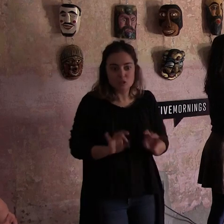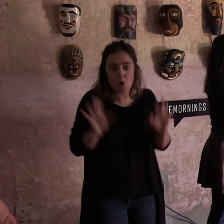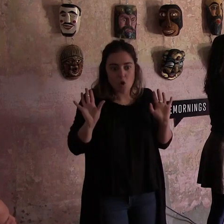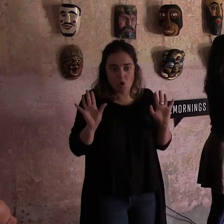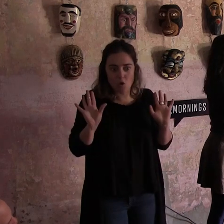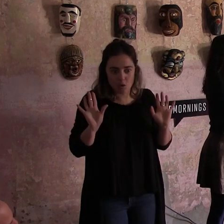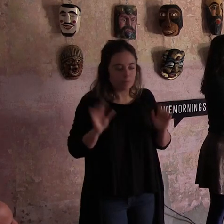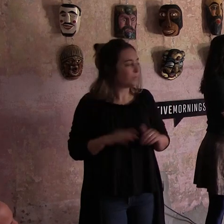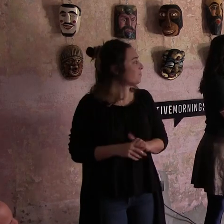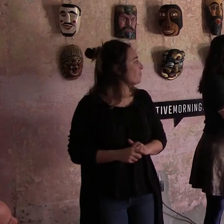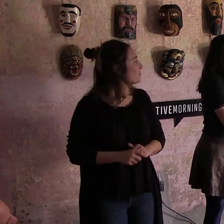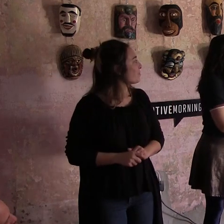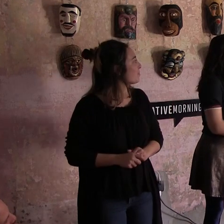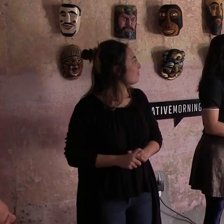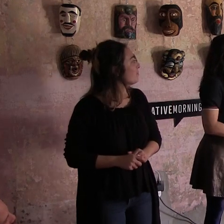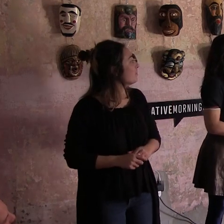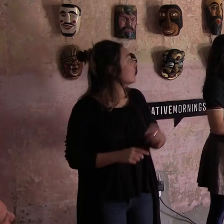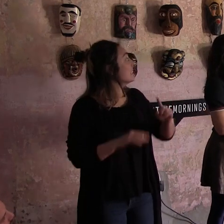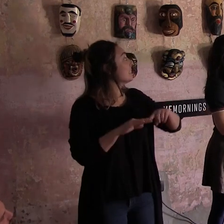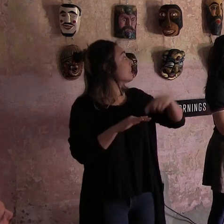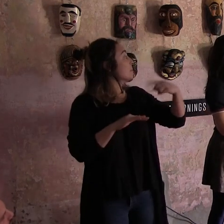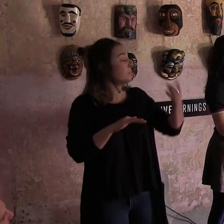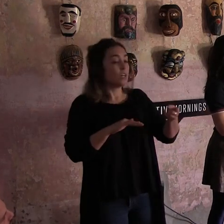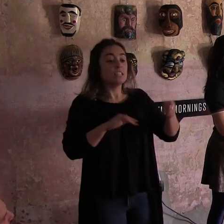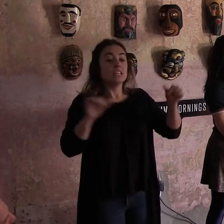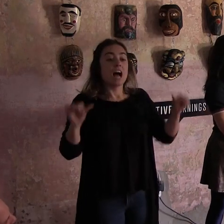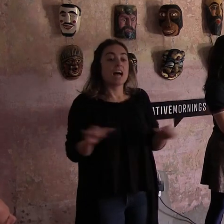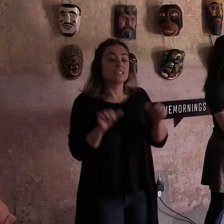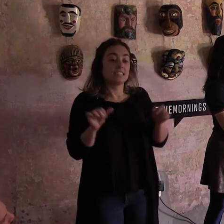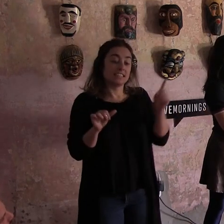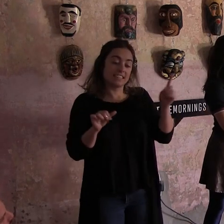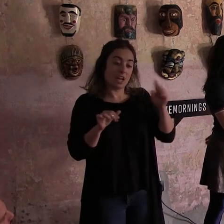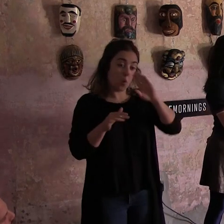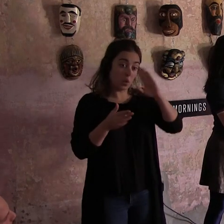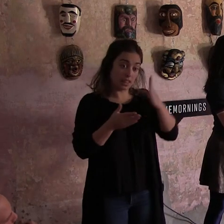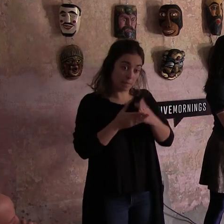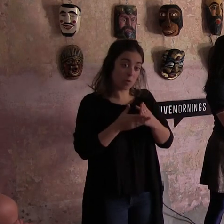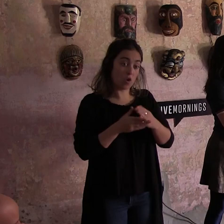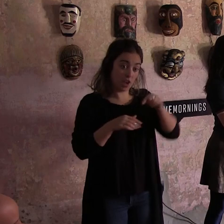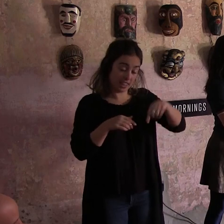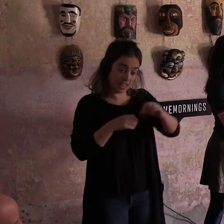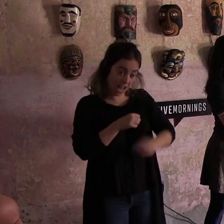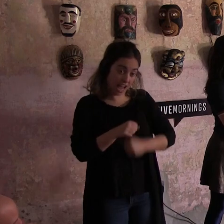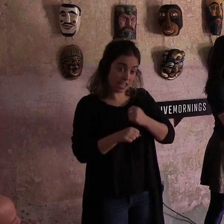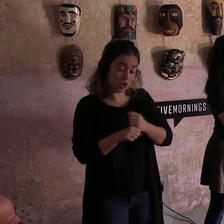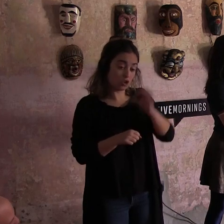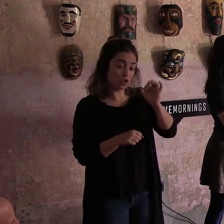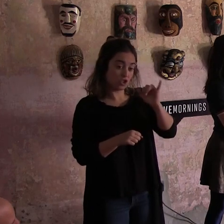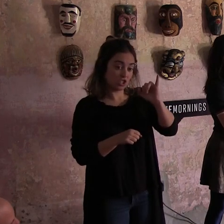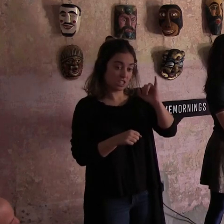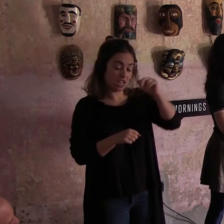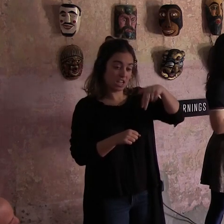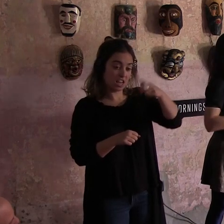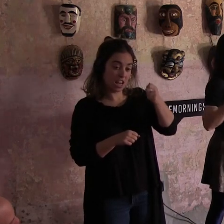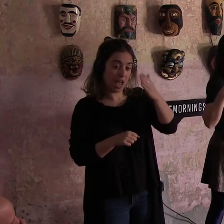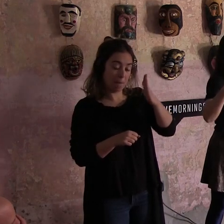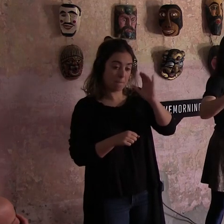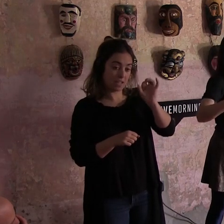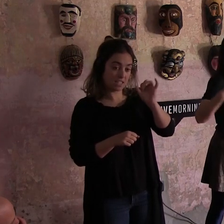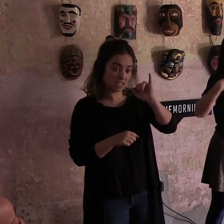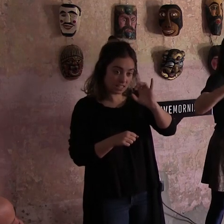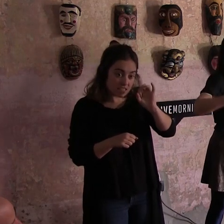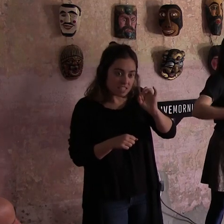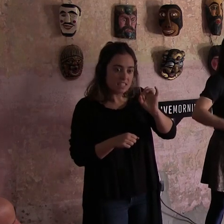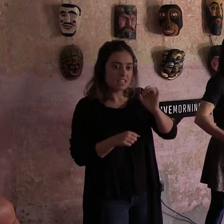divertido. Y después de ese espectáculo hice este último, que lo estrenamos este año, que se llama Sinapsis. Entonces cada vez me fui